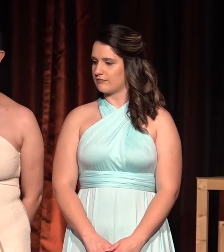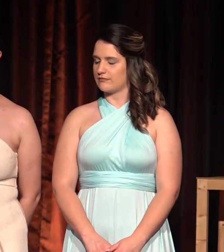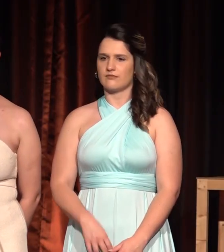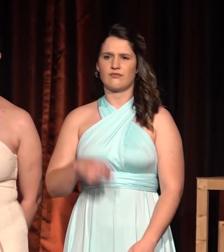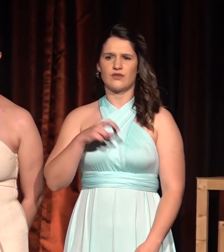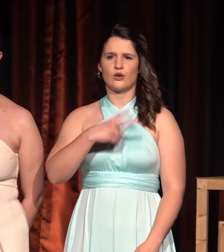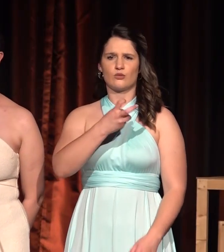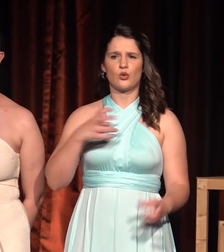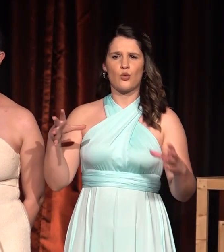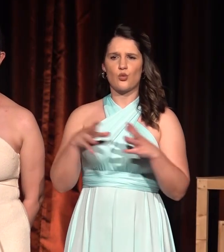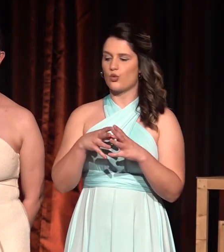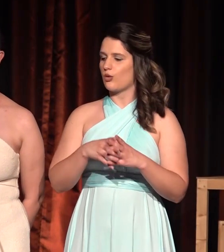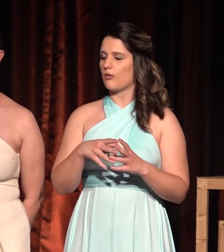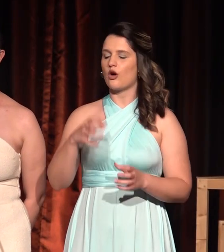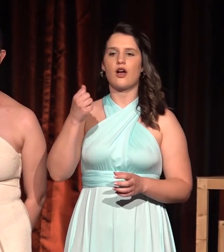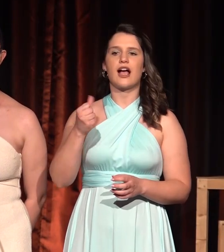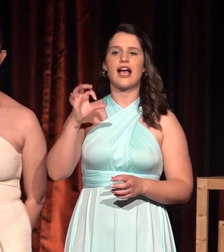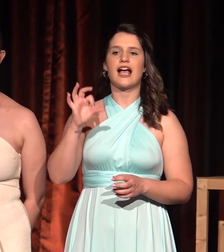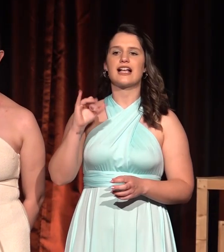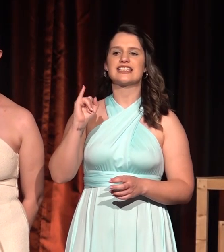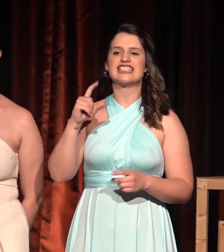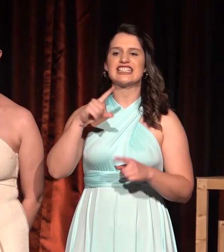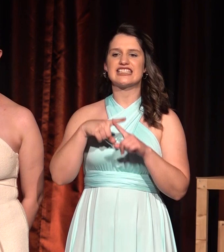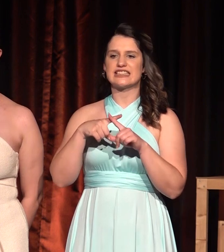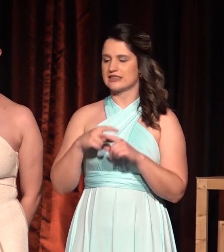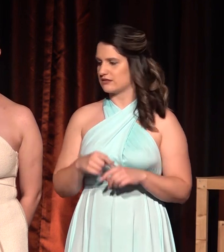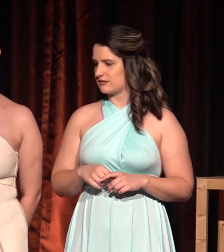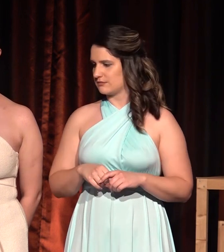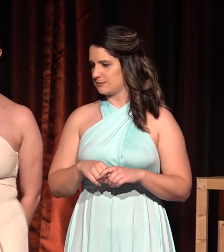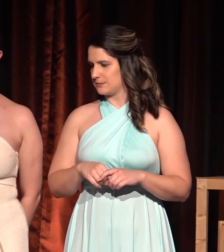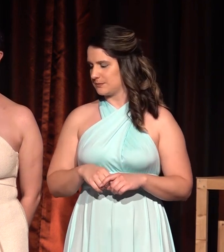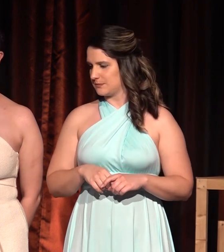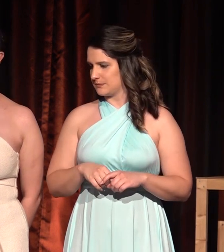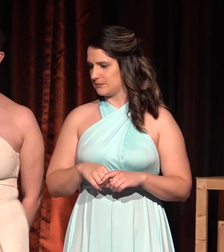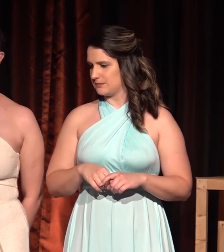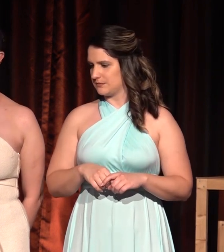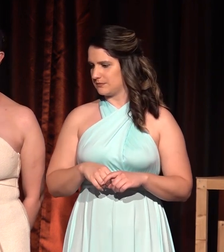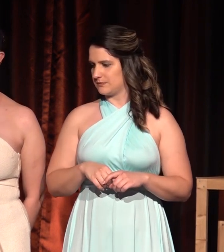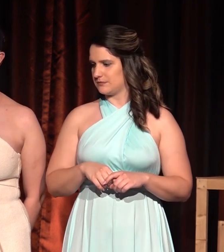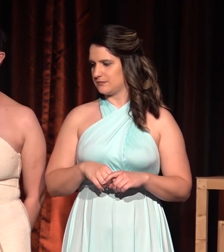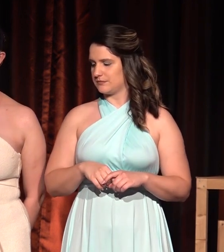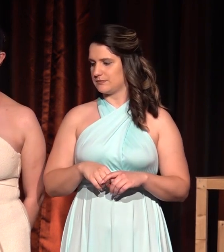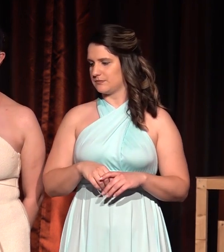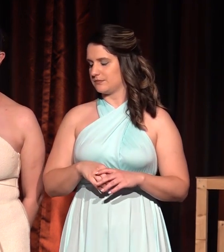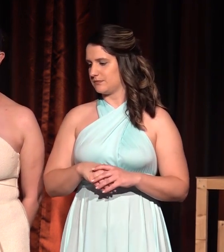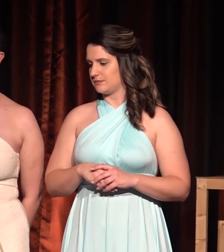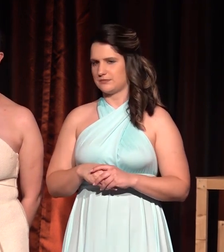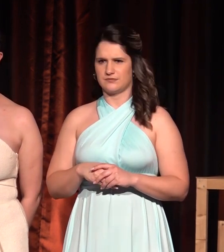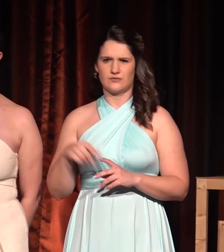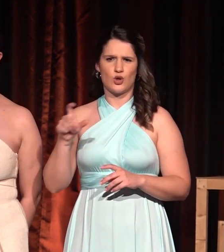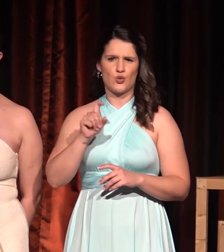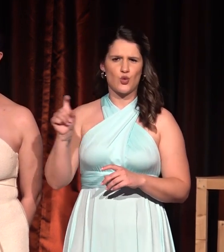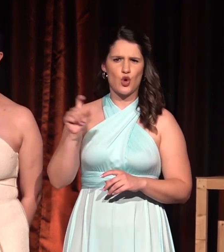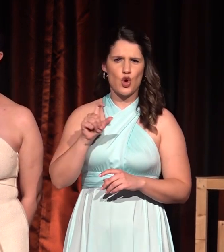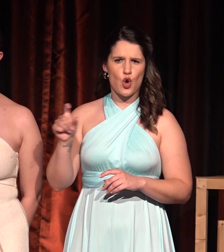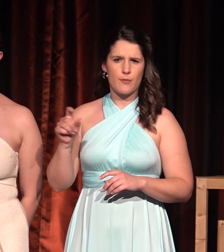Cicle formatiu de graus superiors d'animacions, 3D, jocs i entorns interactius. Tutor Valentín García.